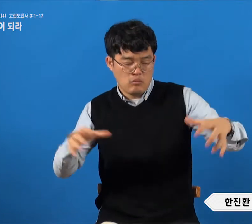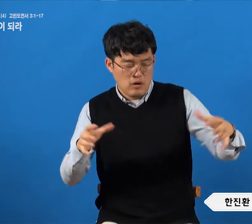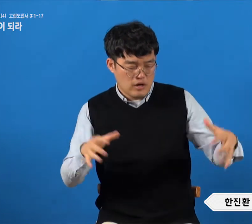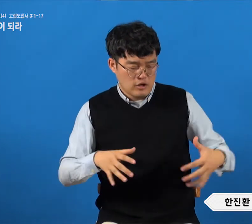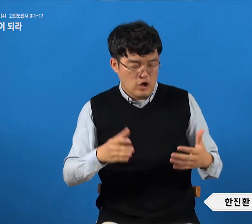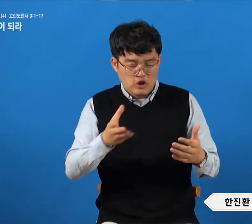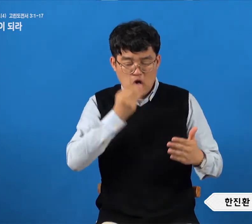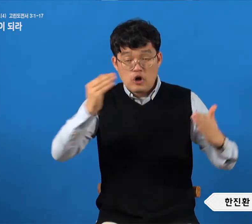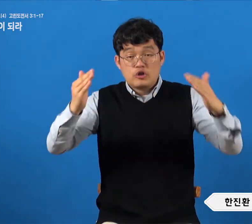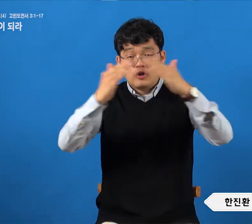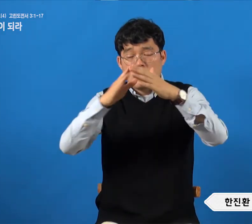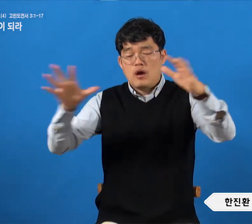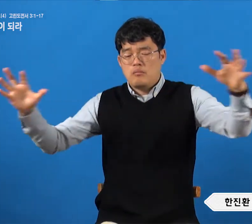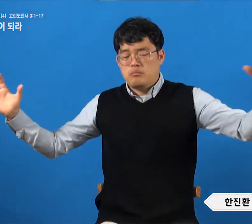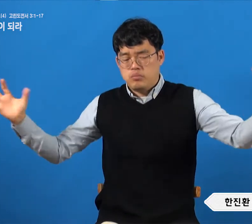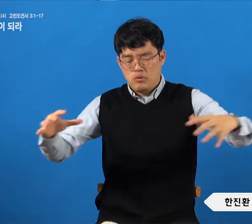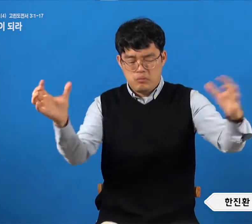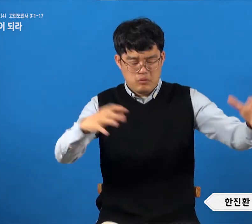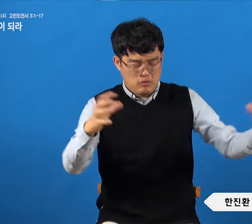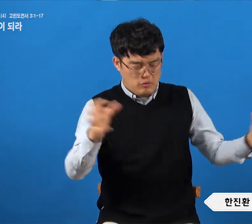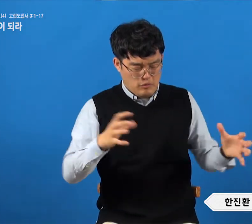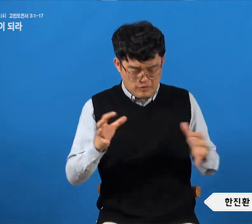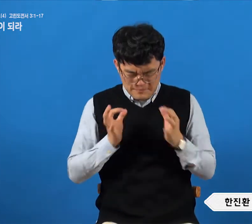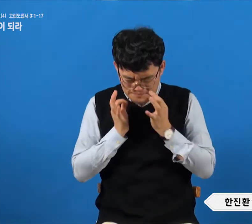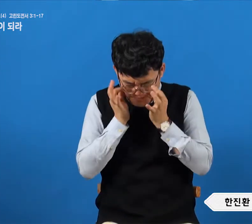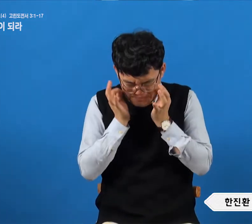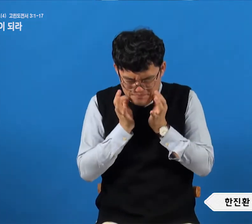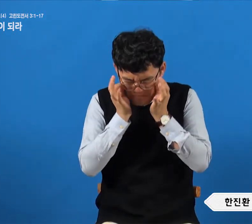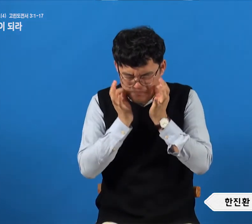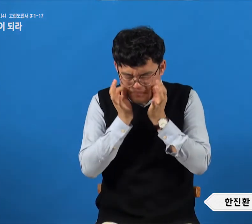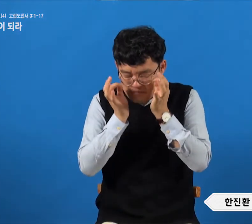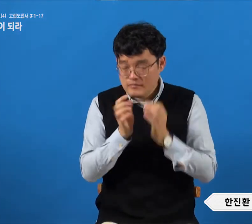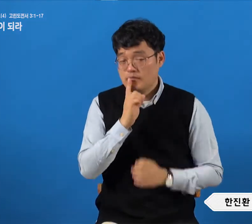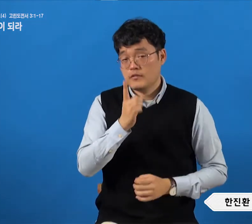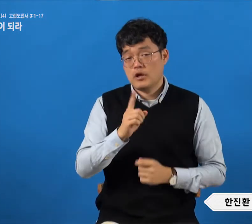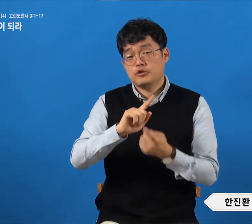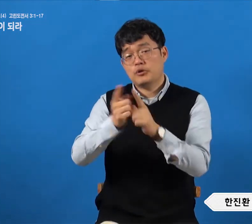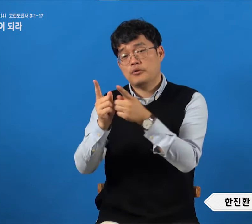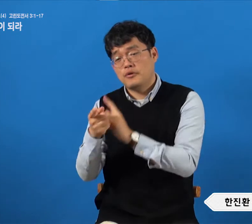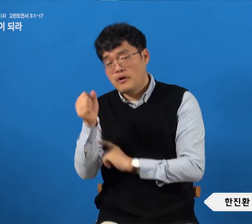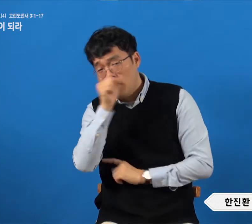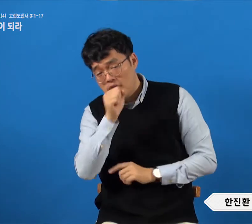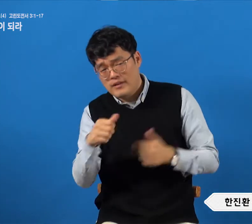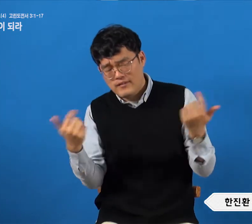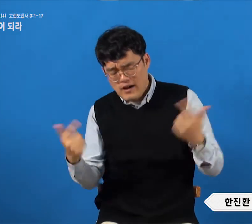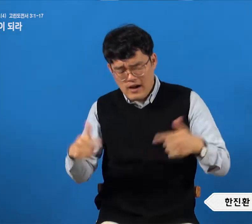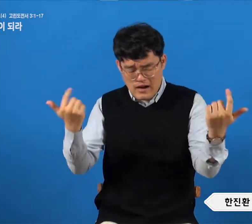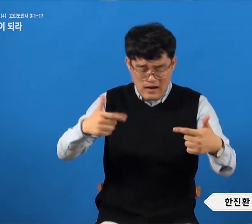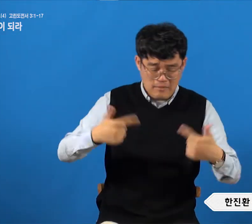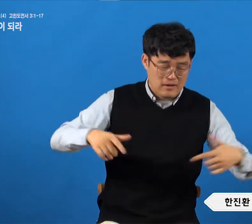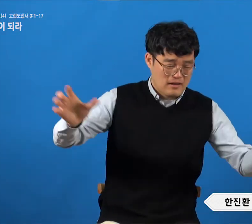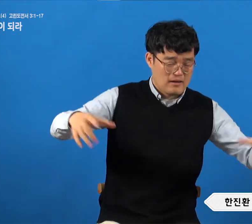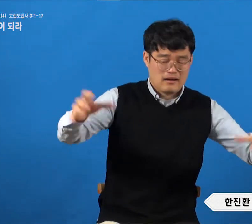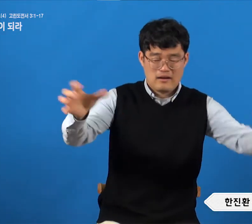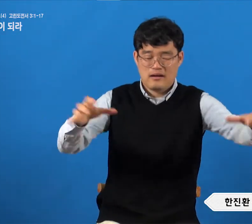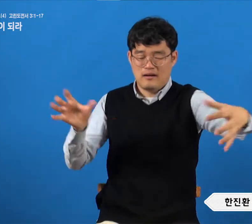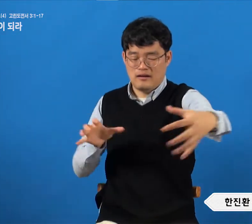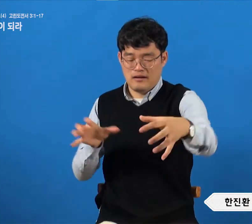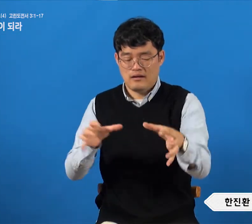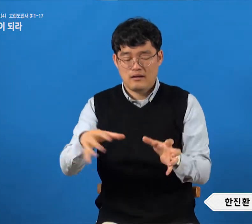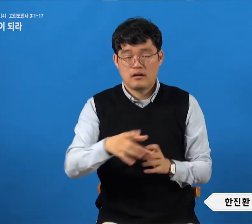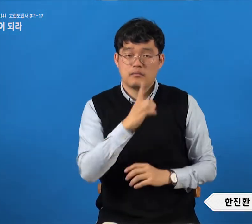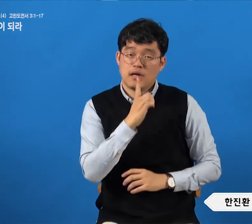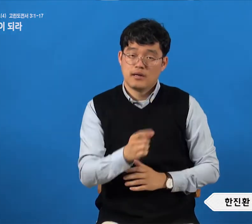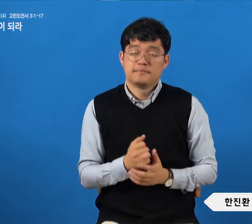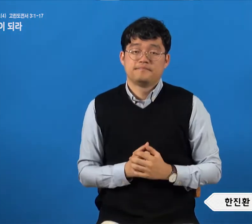성전에 모이기를 힘쓰고, 얼마나 서로가 좋았던지 날마다 모였다고 했습니다.